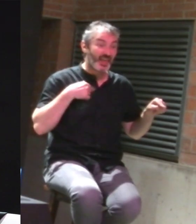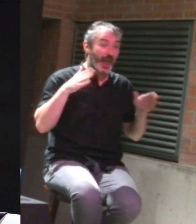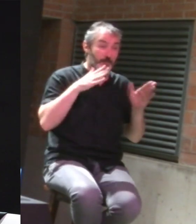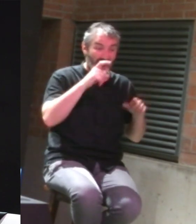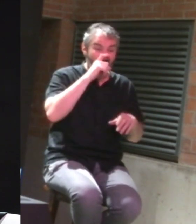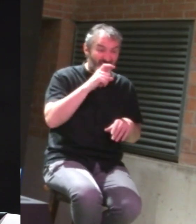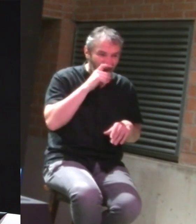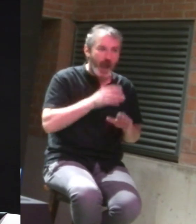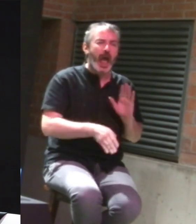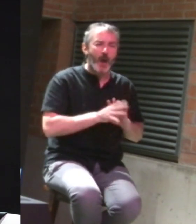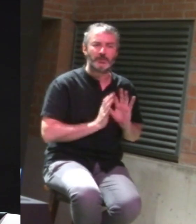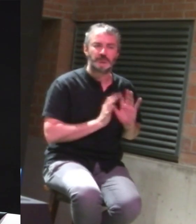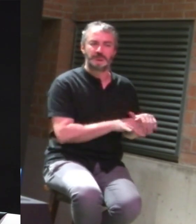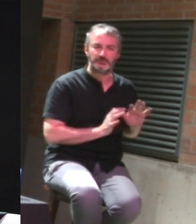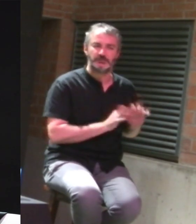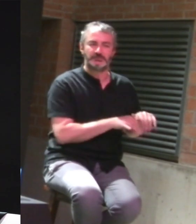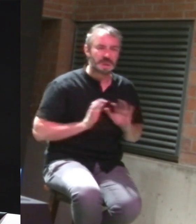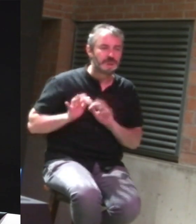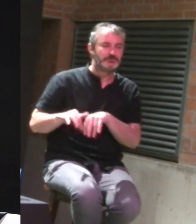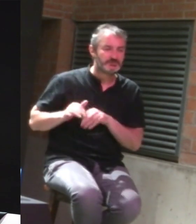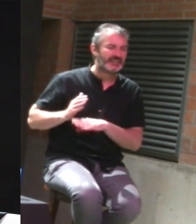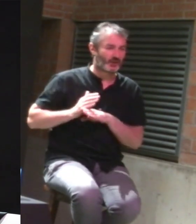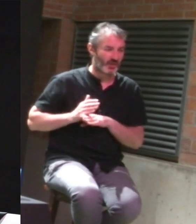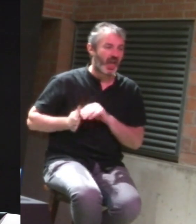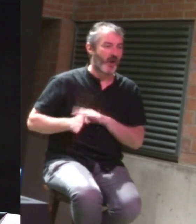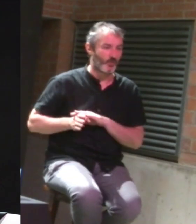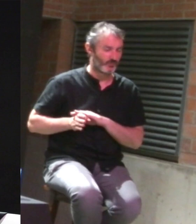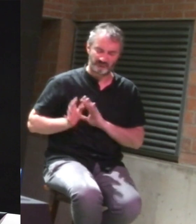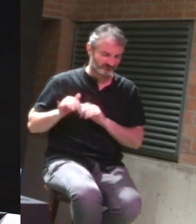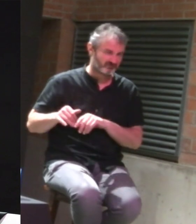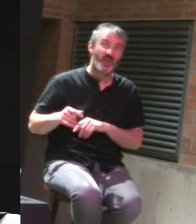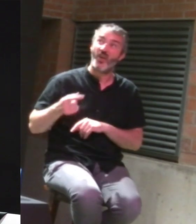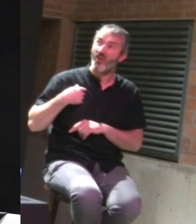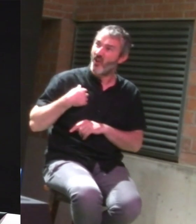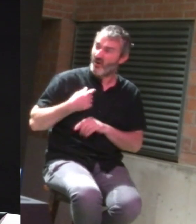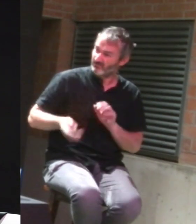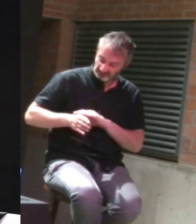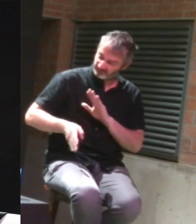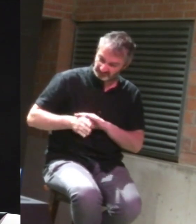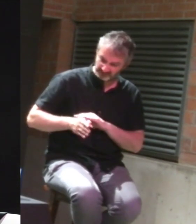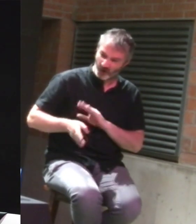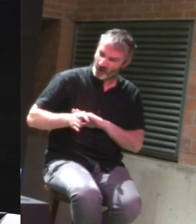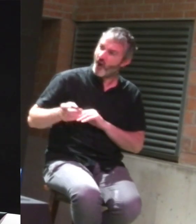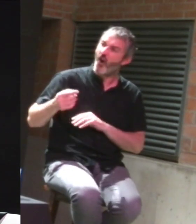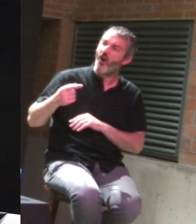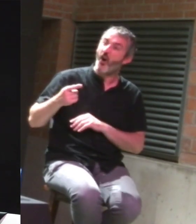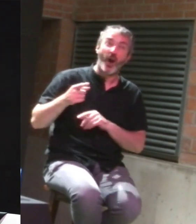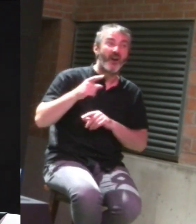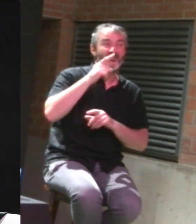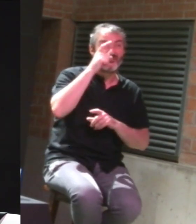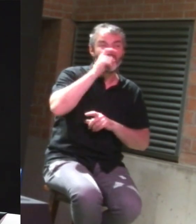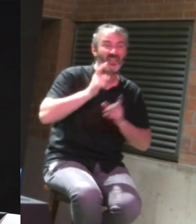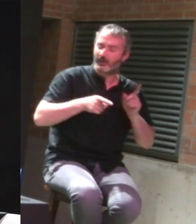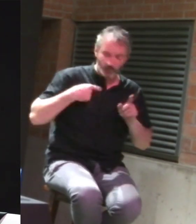franquisme es seguien reunint al bar dels radicals i que el tio passava de tot. Ell era solidari amb els anarquistes. En aquest